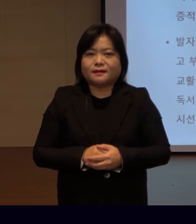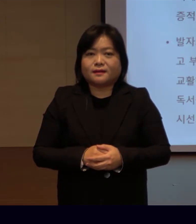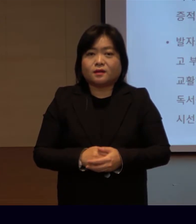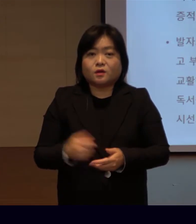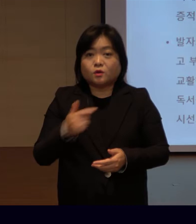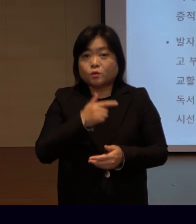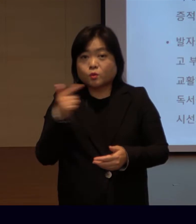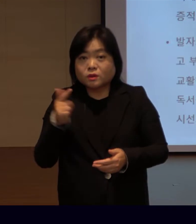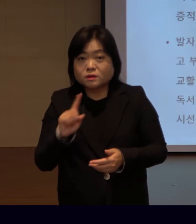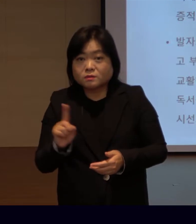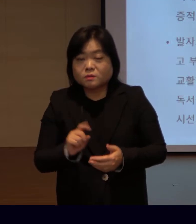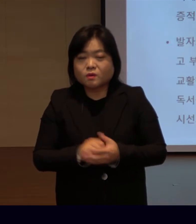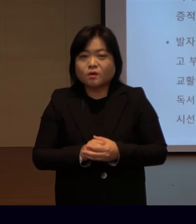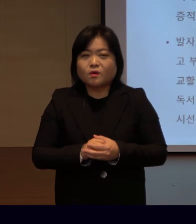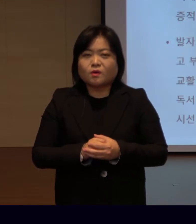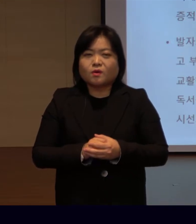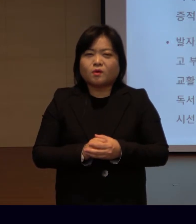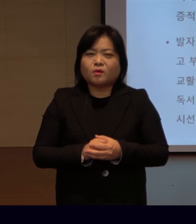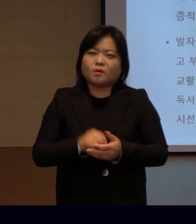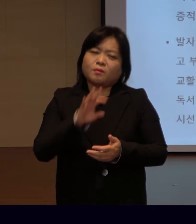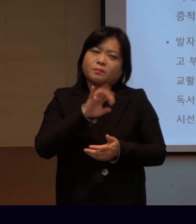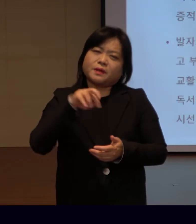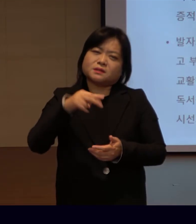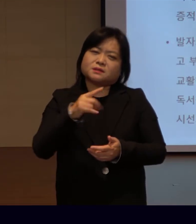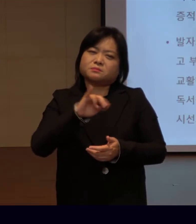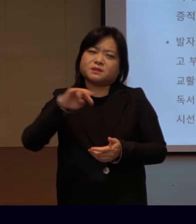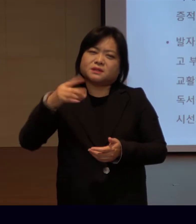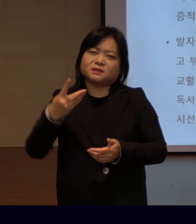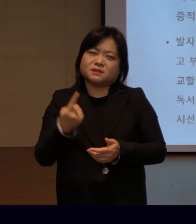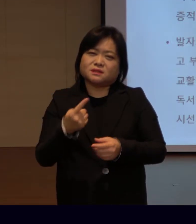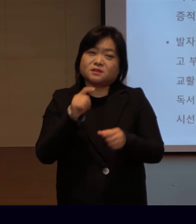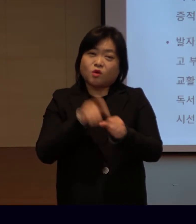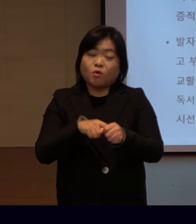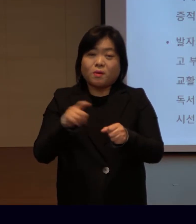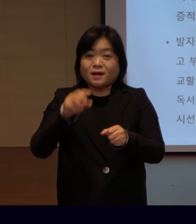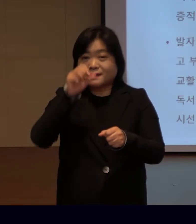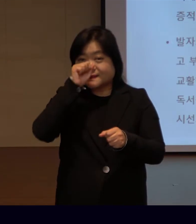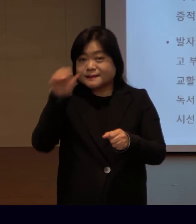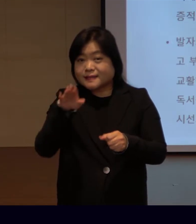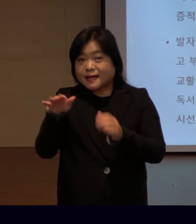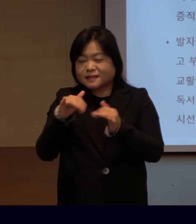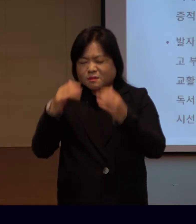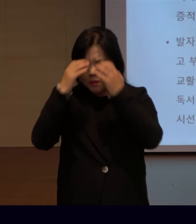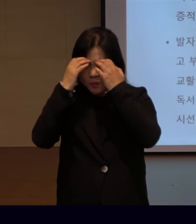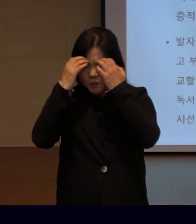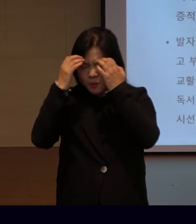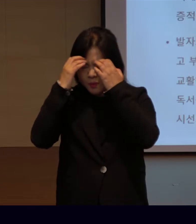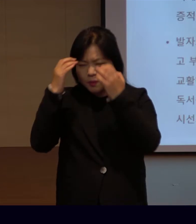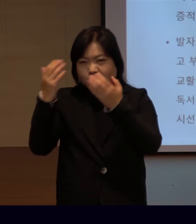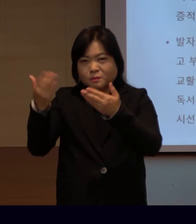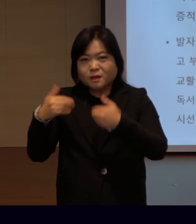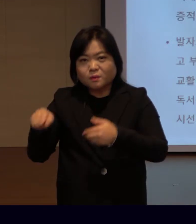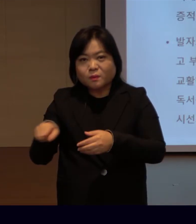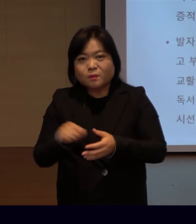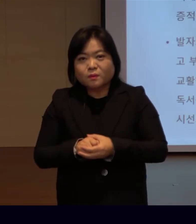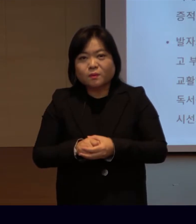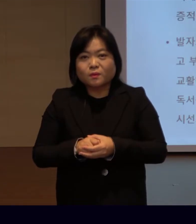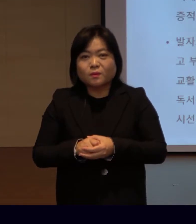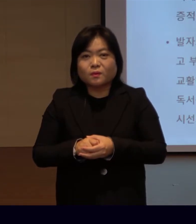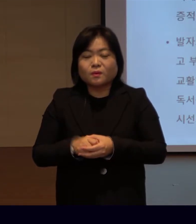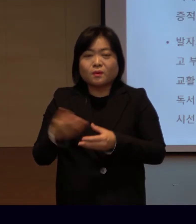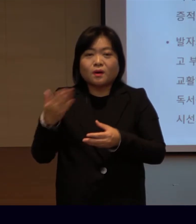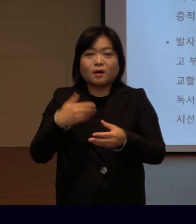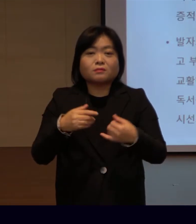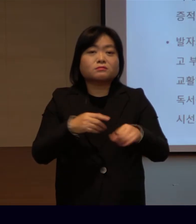굉장히 어떻게 보면은 패시미스트적이에요. 착한 사람은 늘 고통을 받고 아까 의제니 그랑데의 딸은 그냥